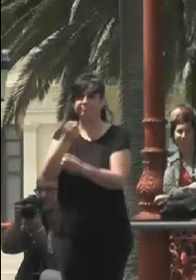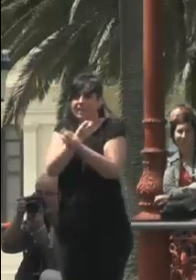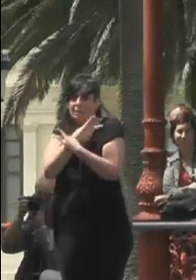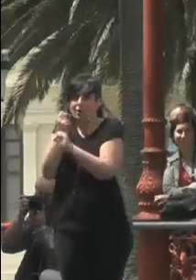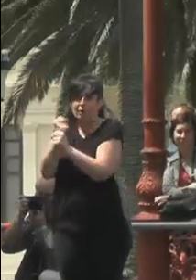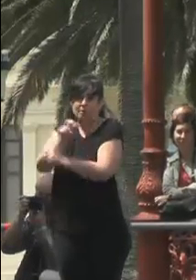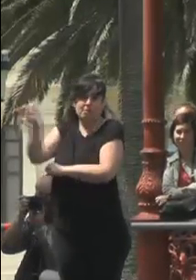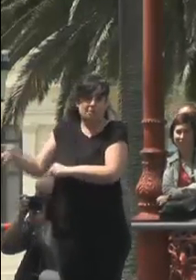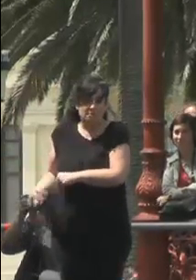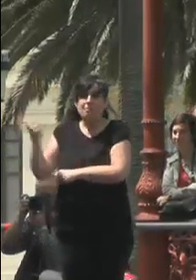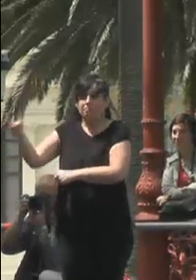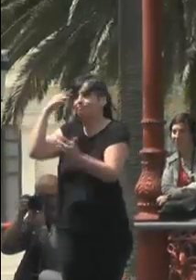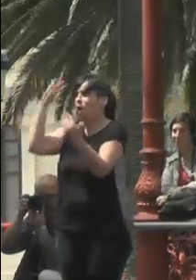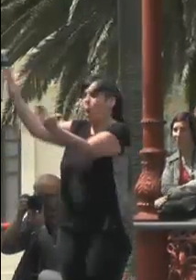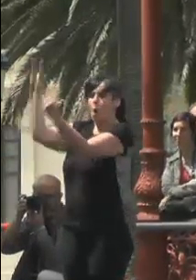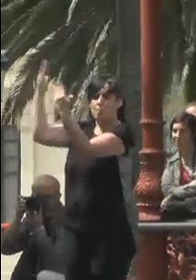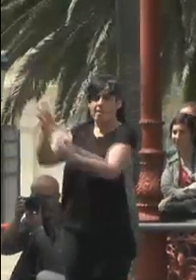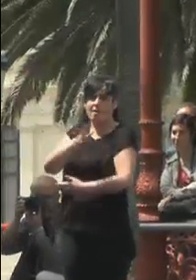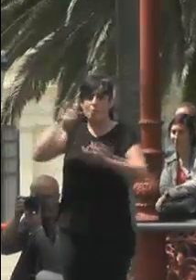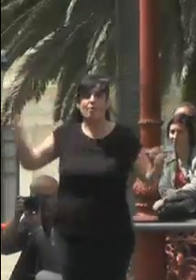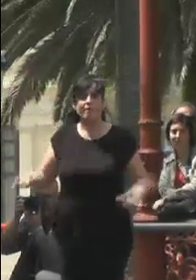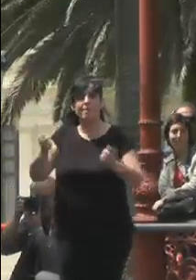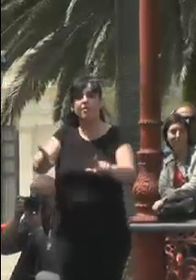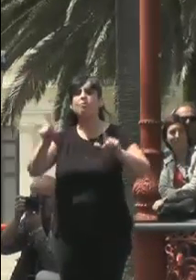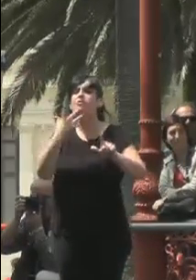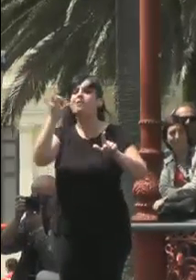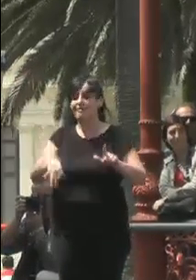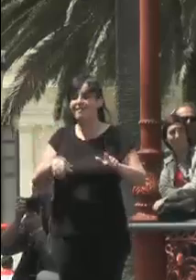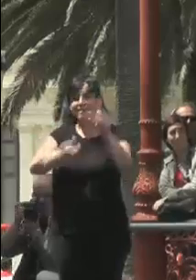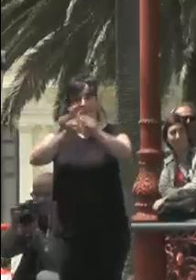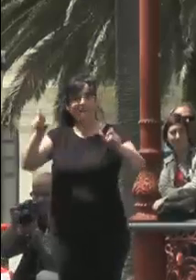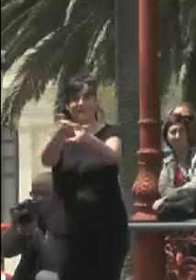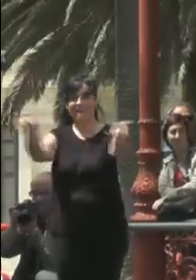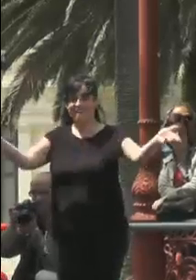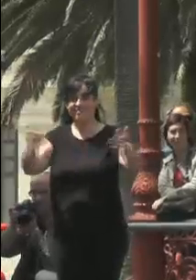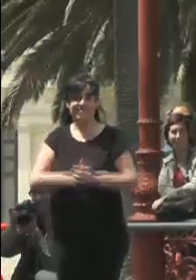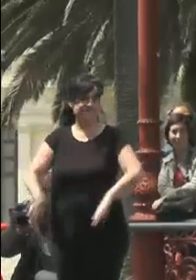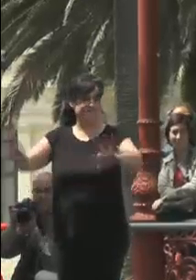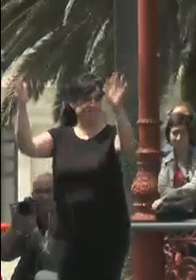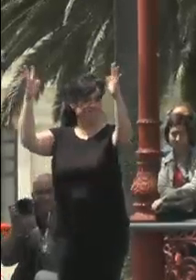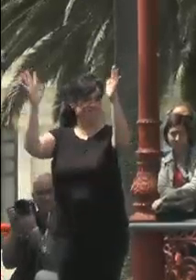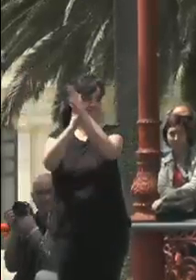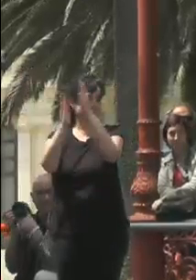por eles, esta é a nosa campaña, a campaña da xente.